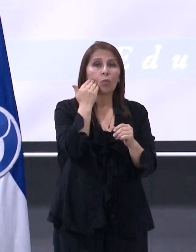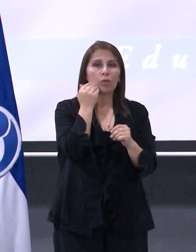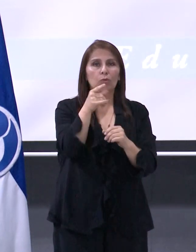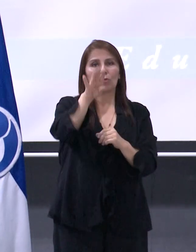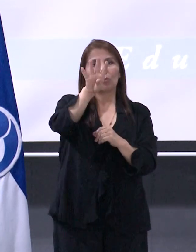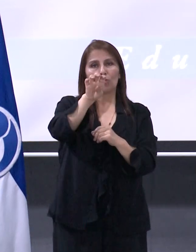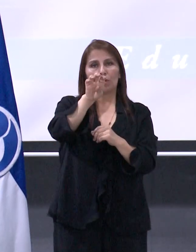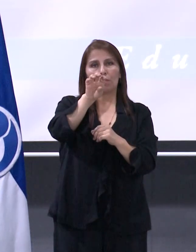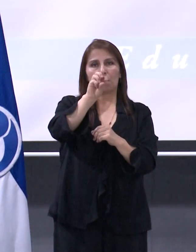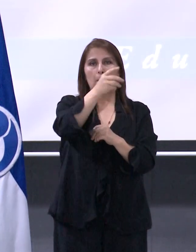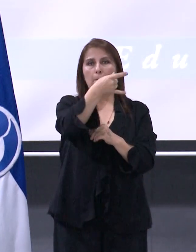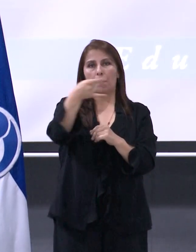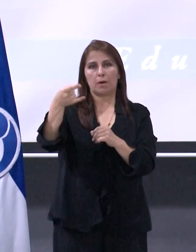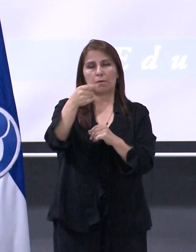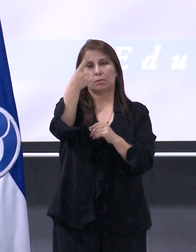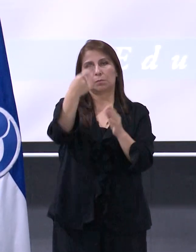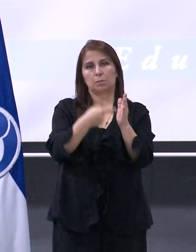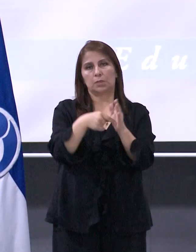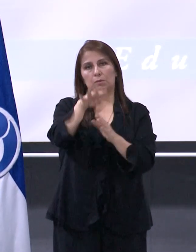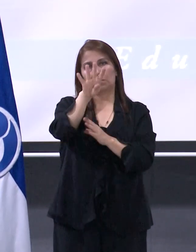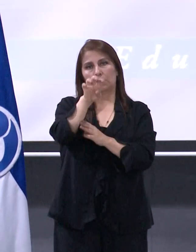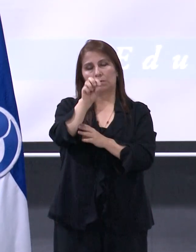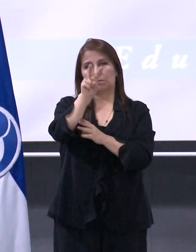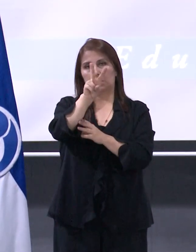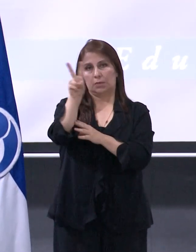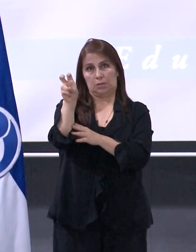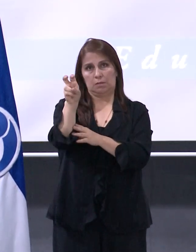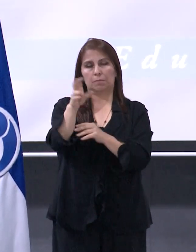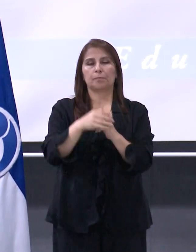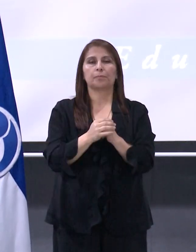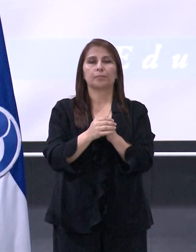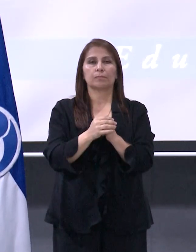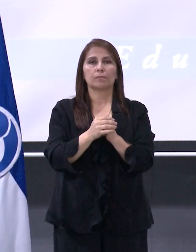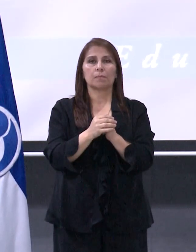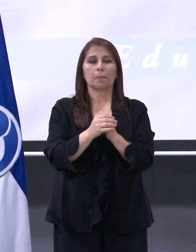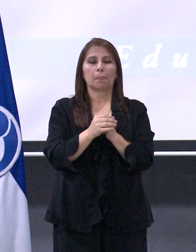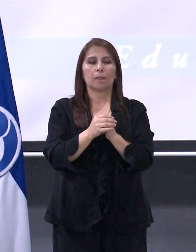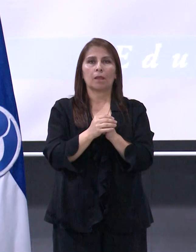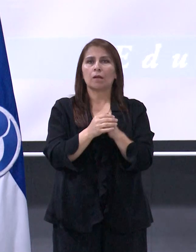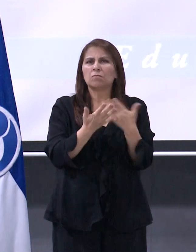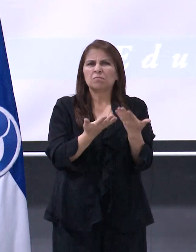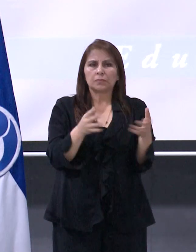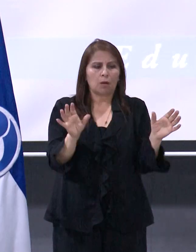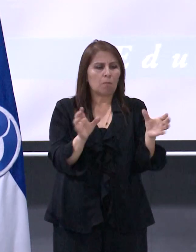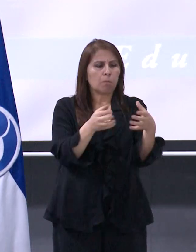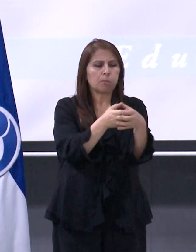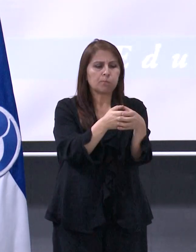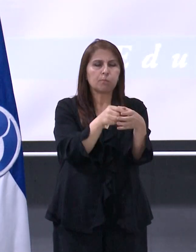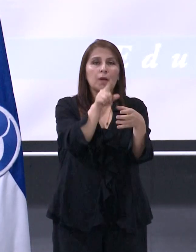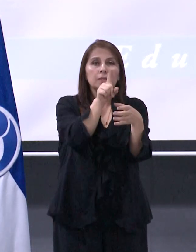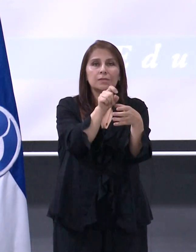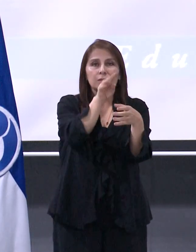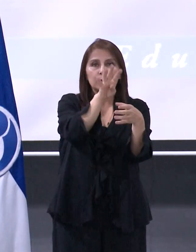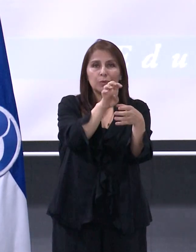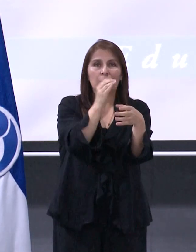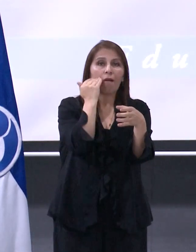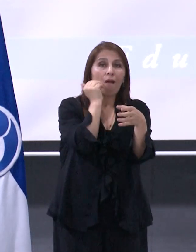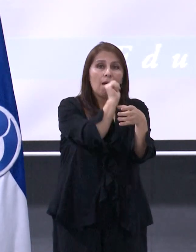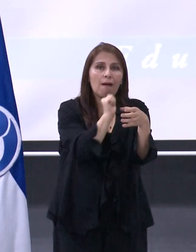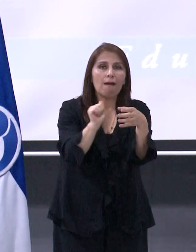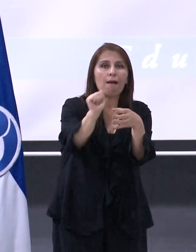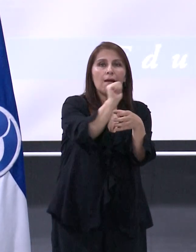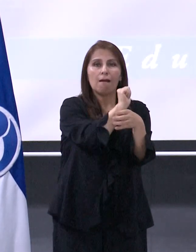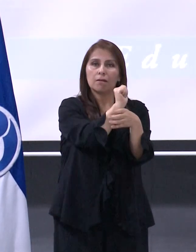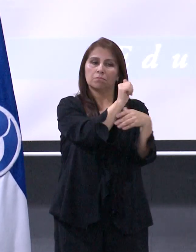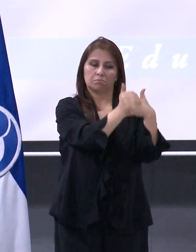de 1926 27 había un grupo de sesenta y nueve niñas que estaban aquí en este